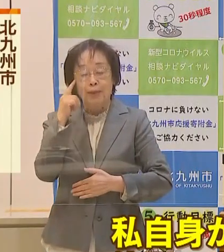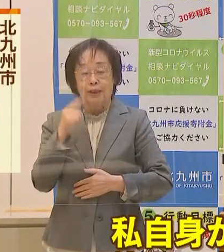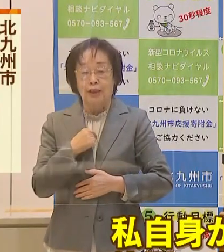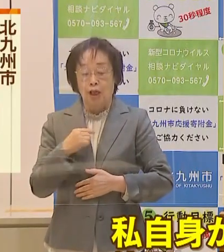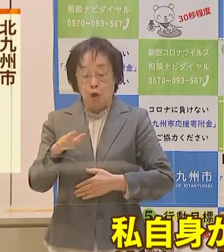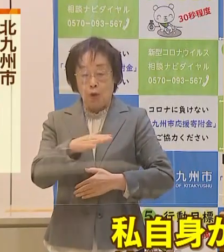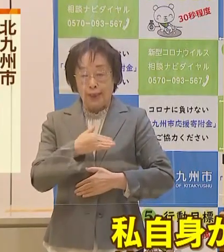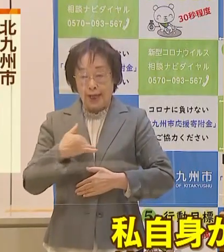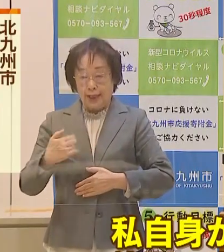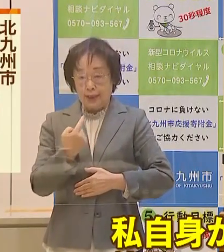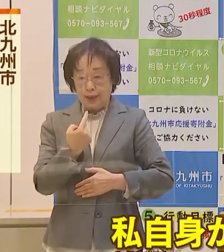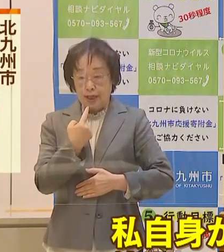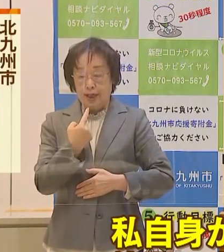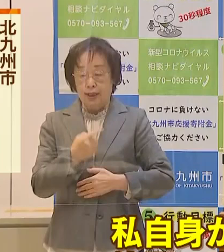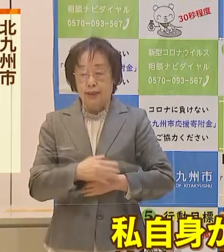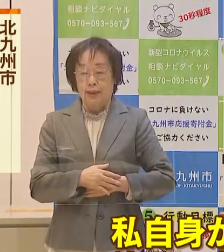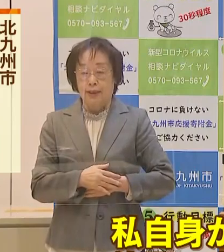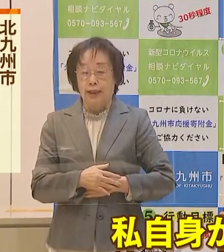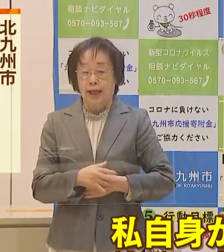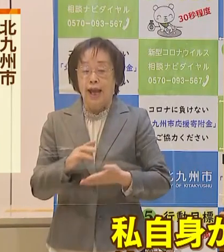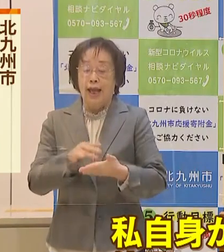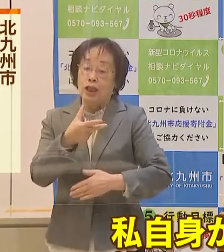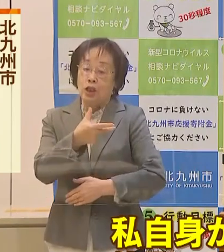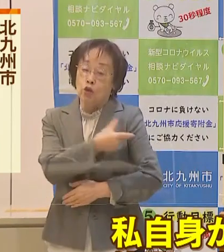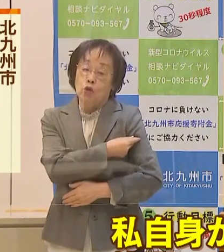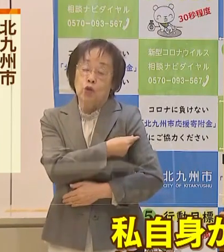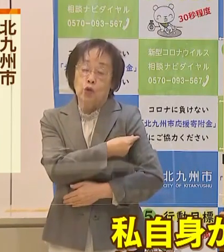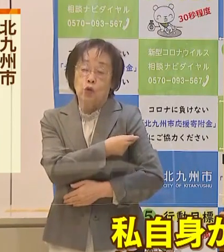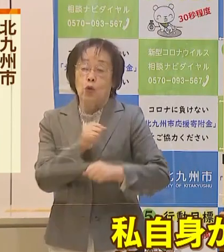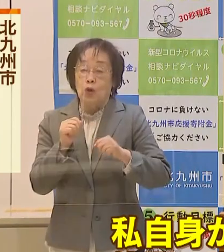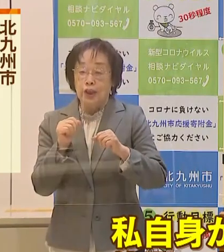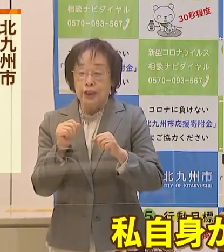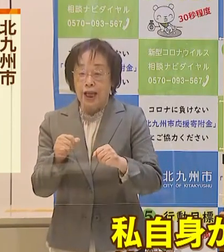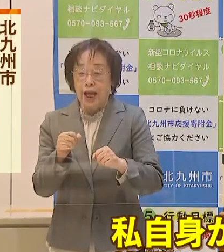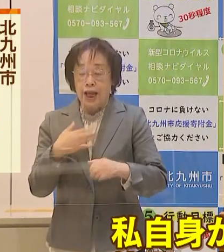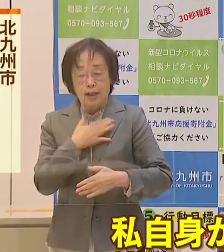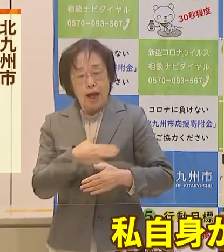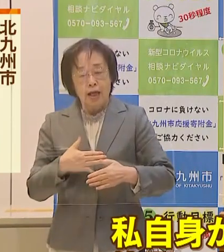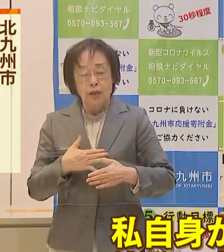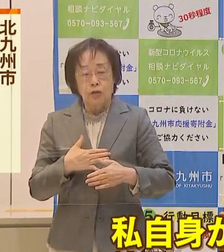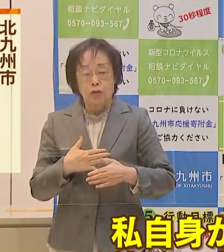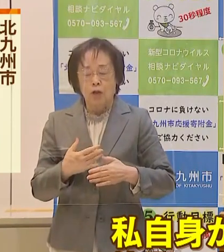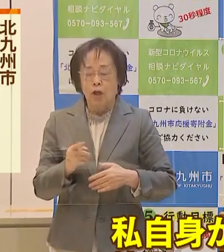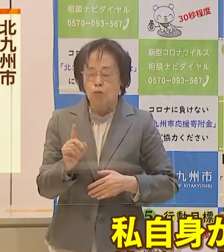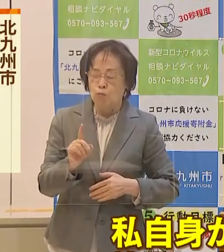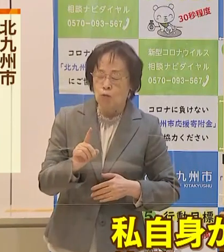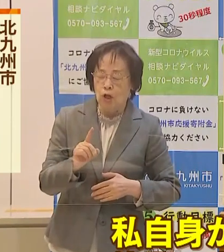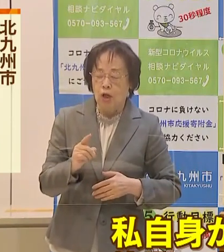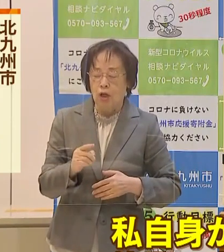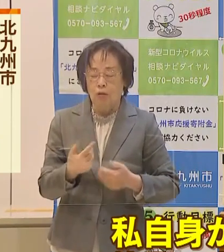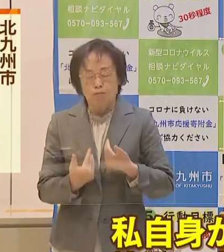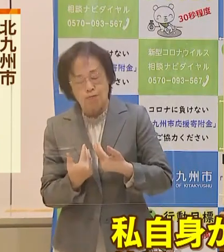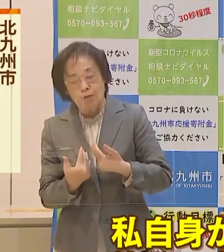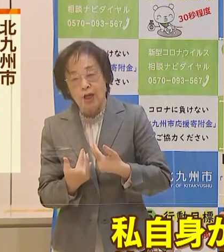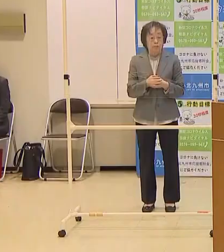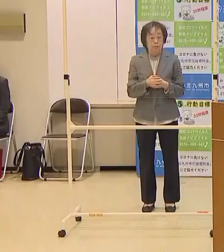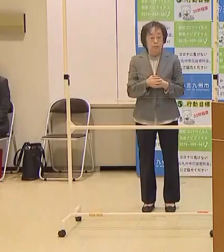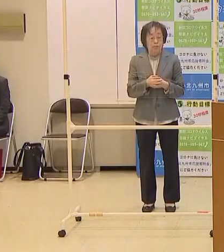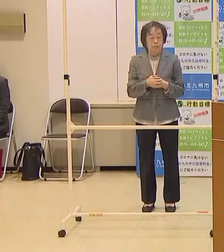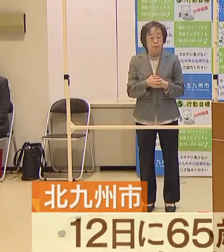私自身が、接種を受けまして体調の変化なども皆様にお伝えをしたい。